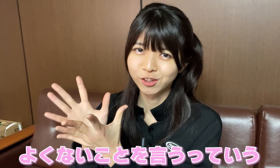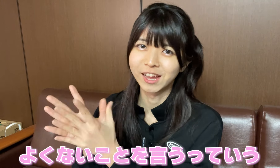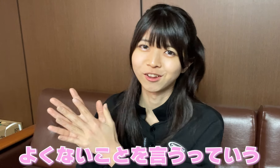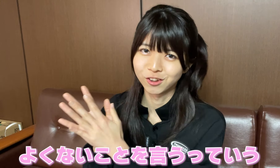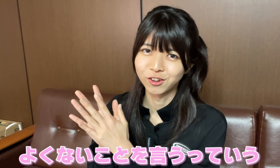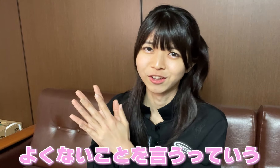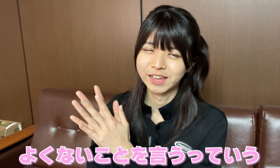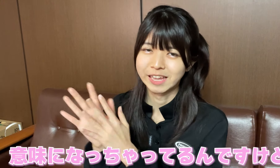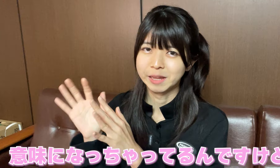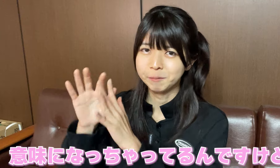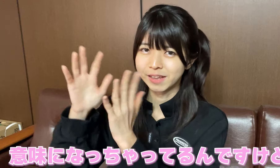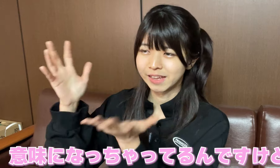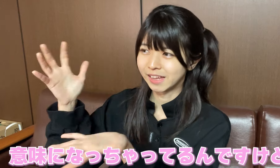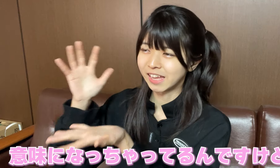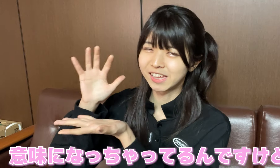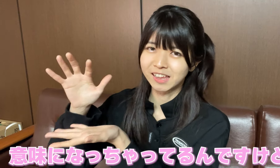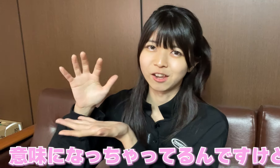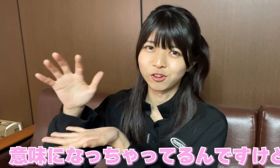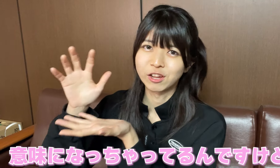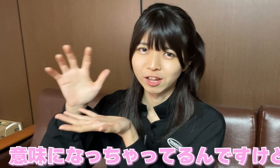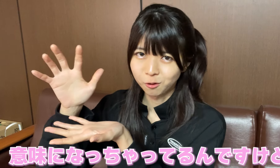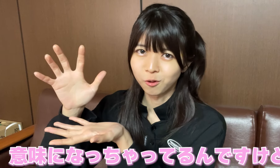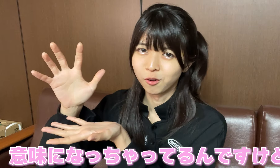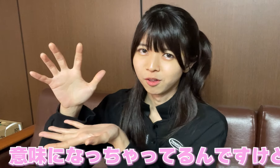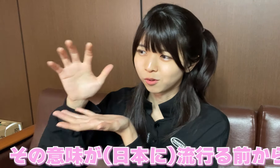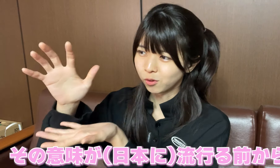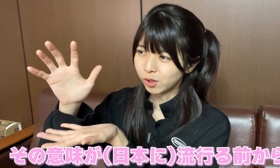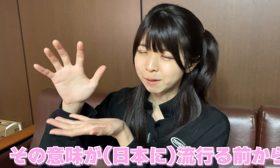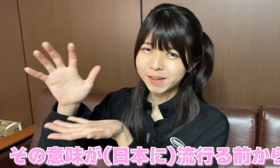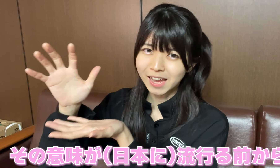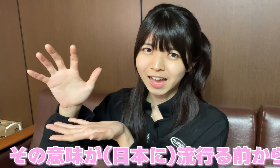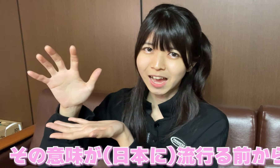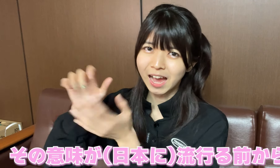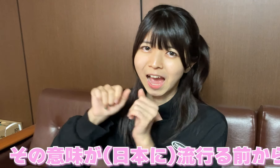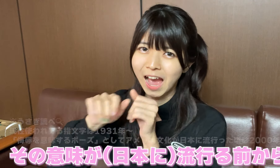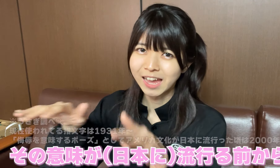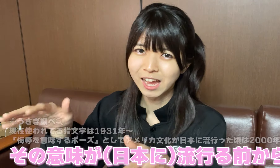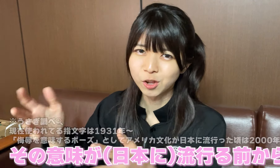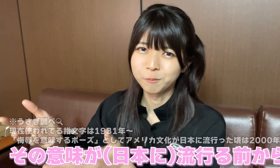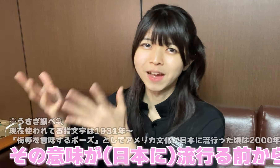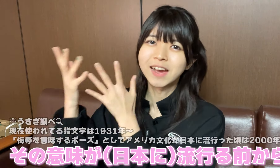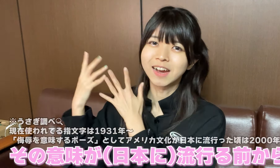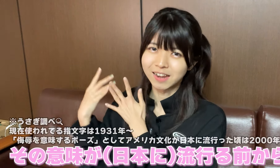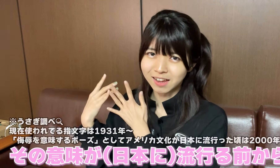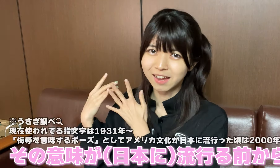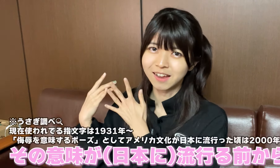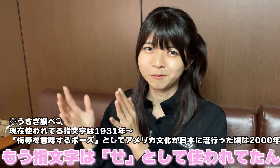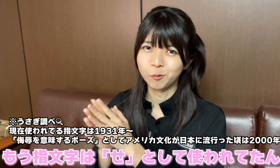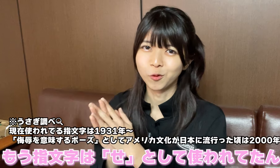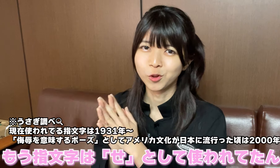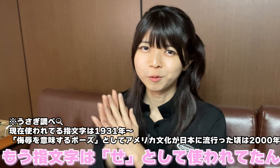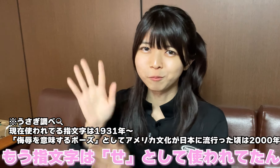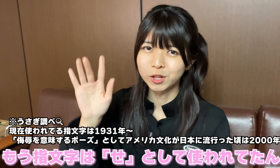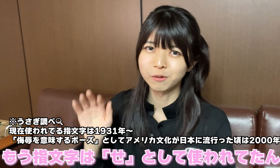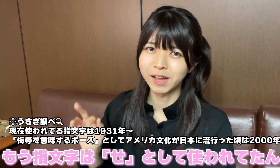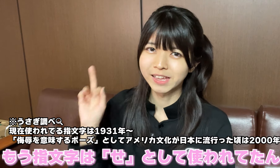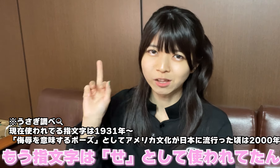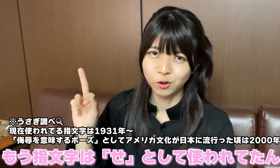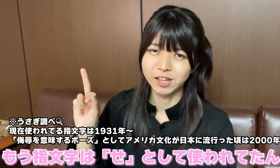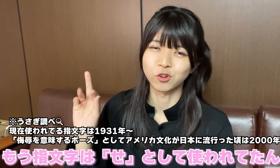ていう意味になっちゃってるんですけど、その意味が流行る前からもう指文字は手として使